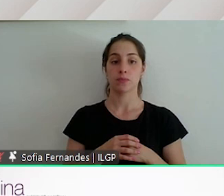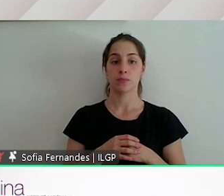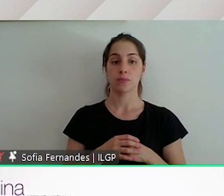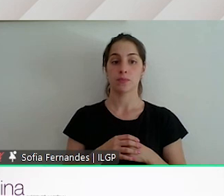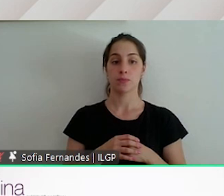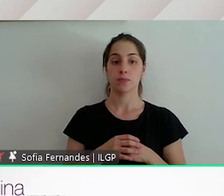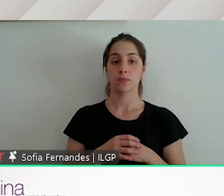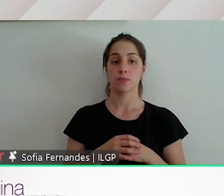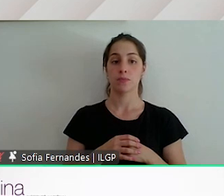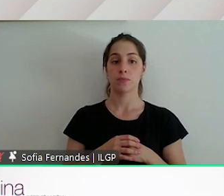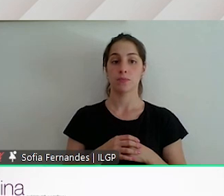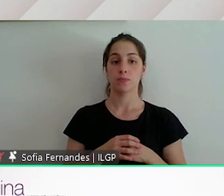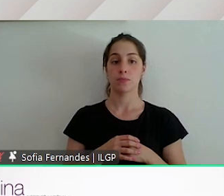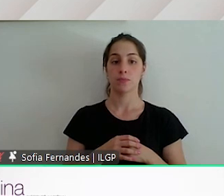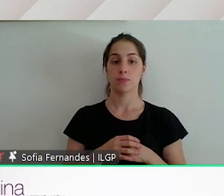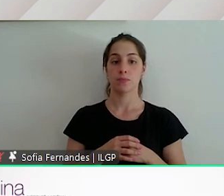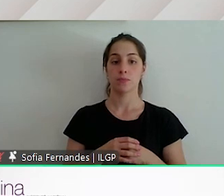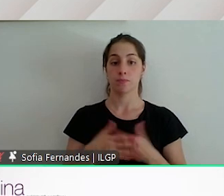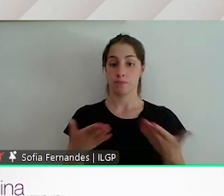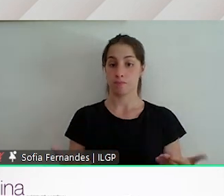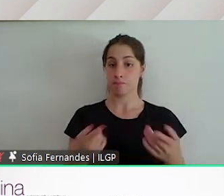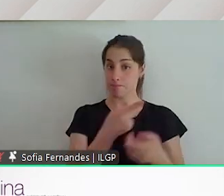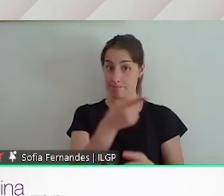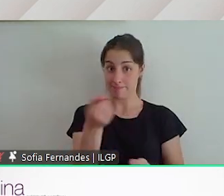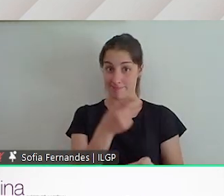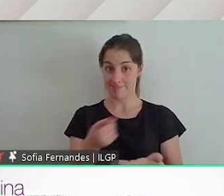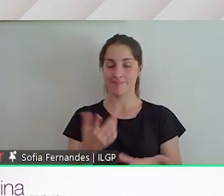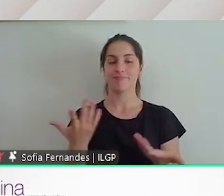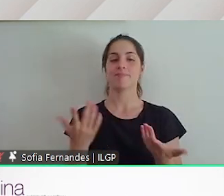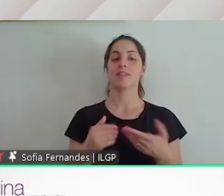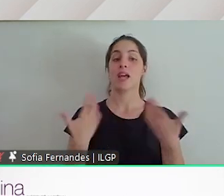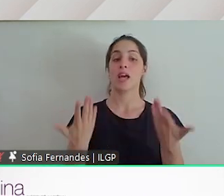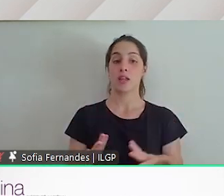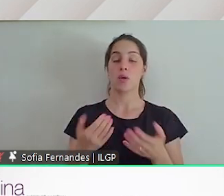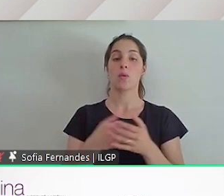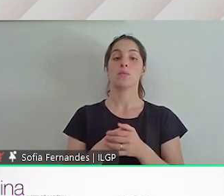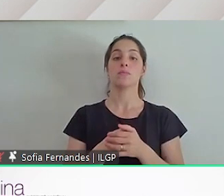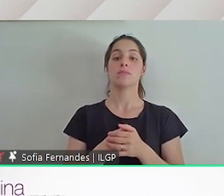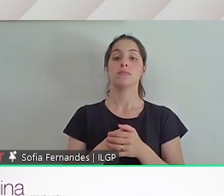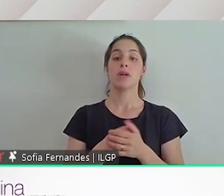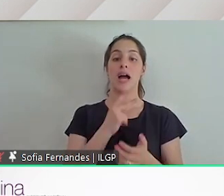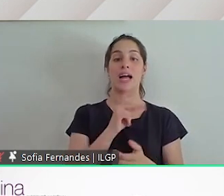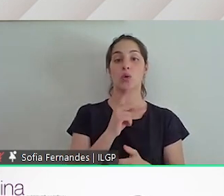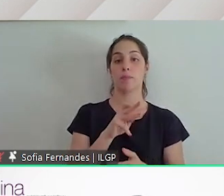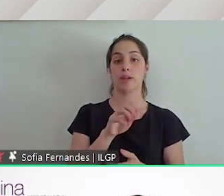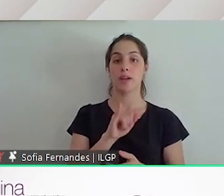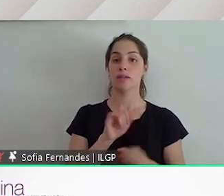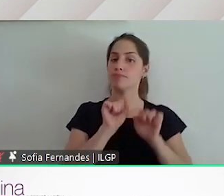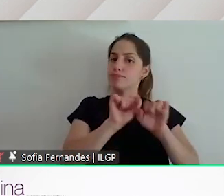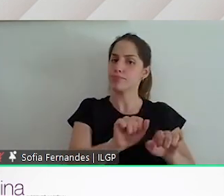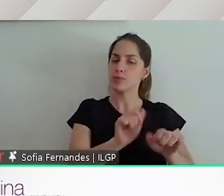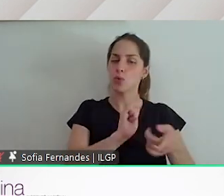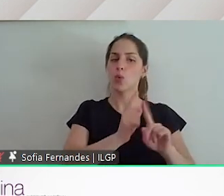Temos, aqui está, o que significa pertencer à rede alumni. Temos mais de